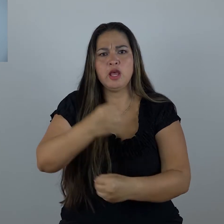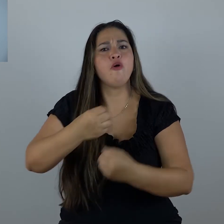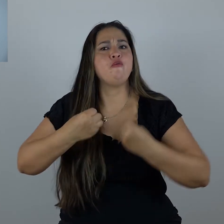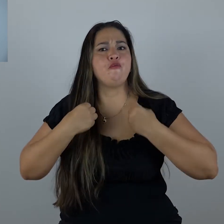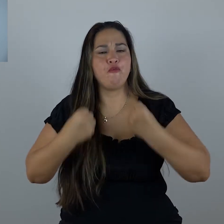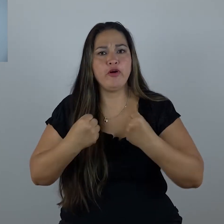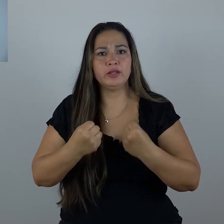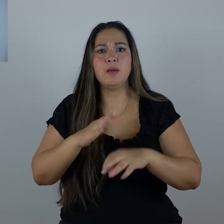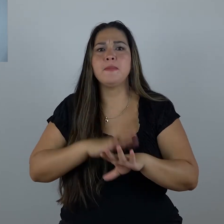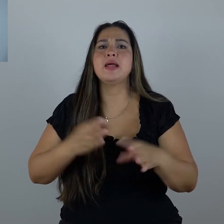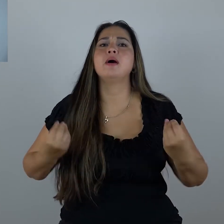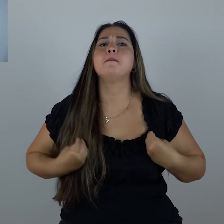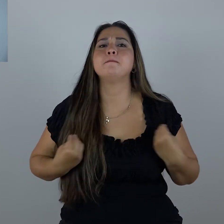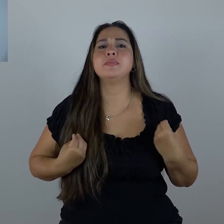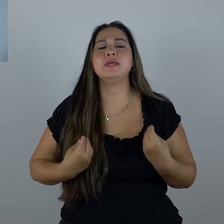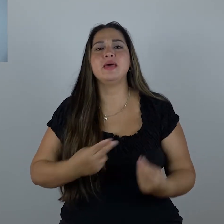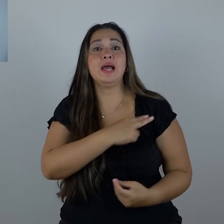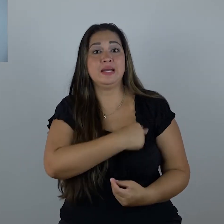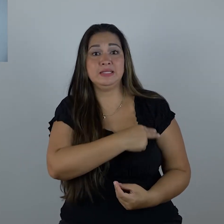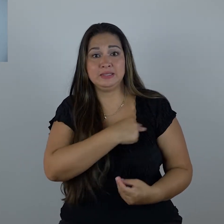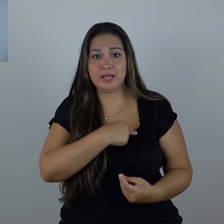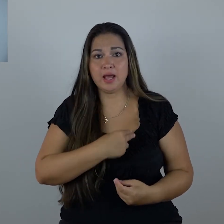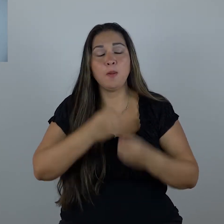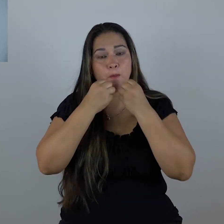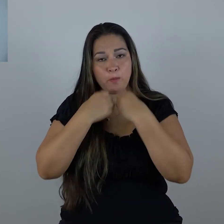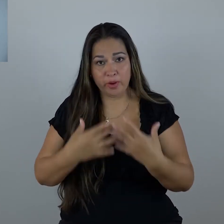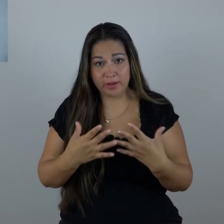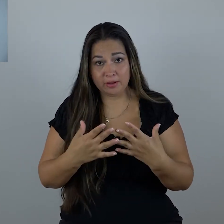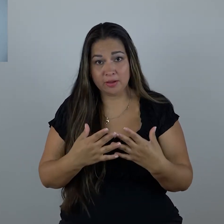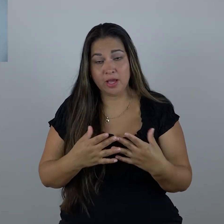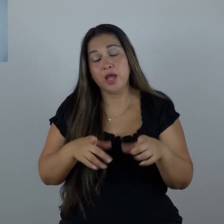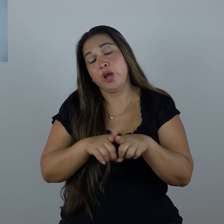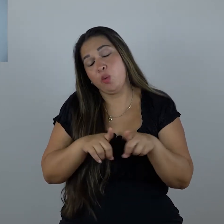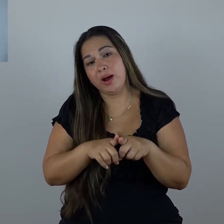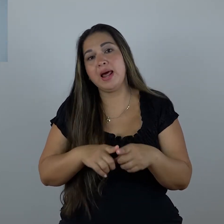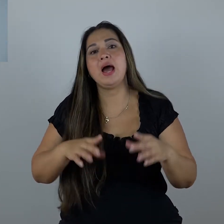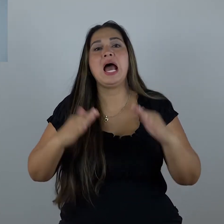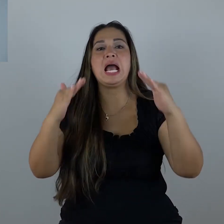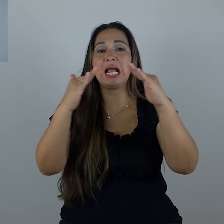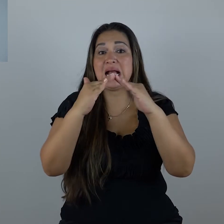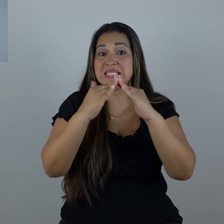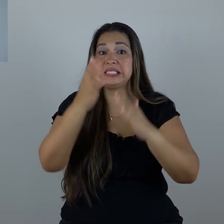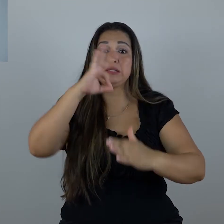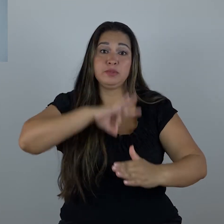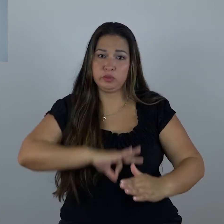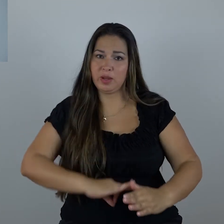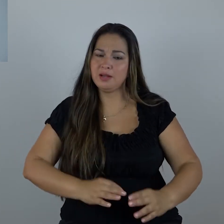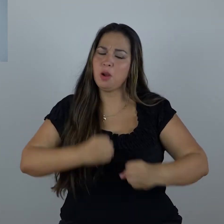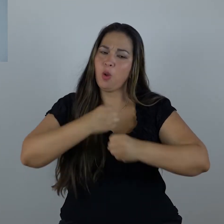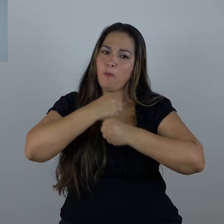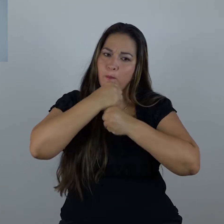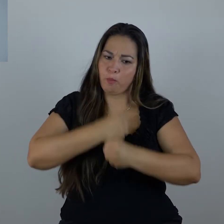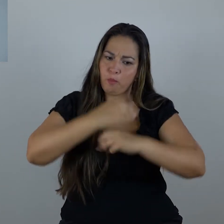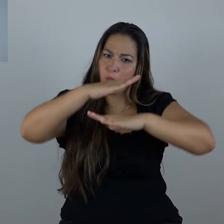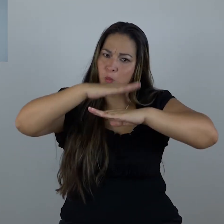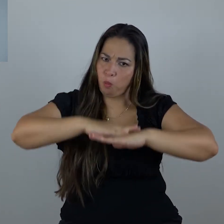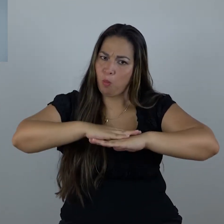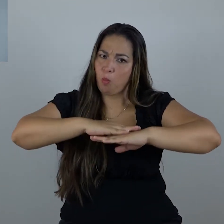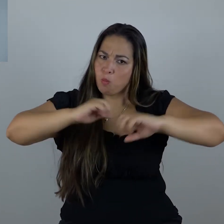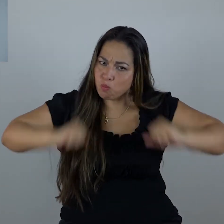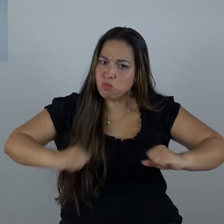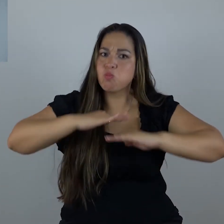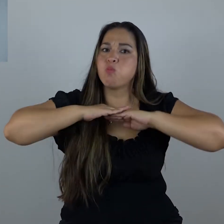que nos permitan tener una vida, una casa espiritual estable. Cuando hablamos de